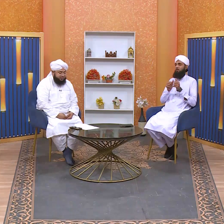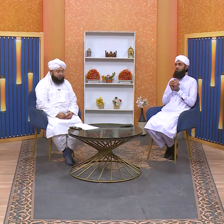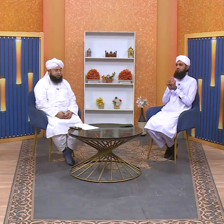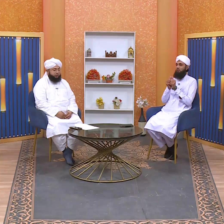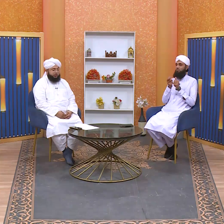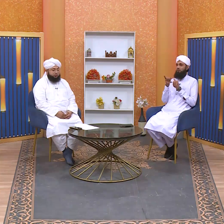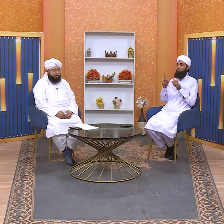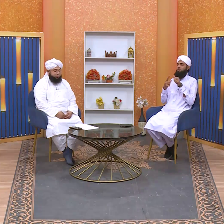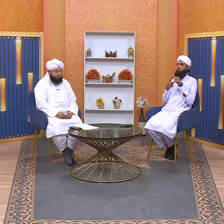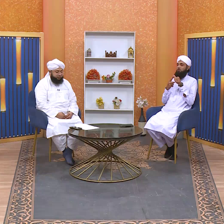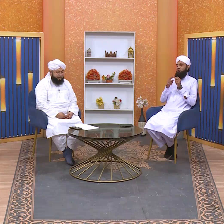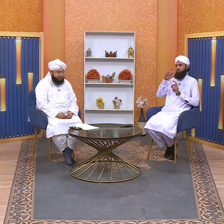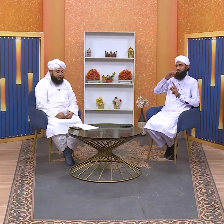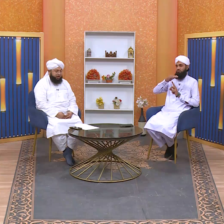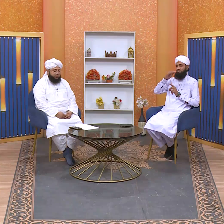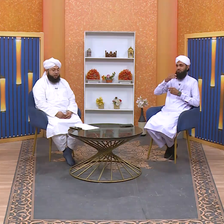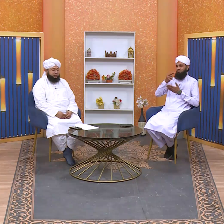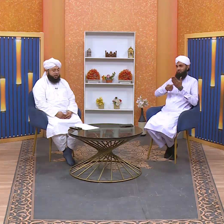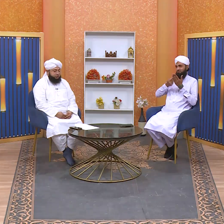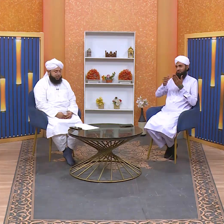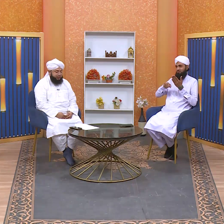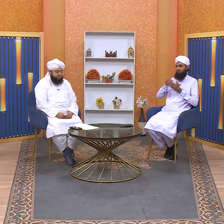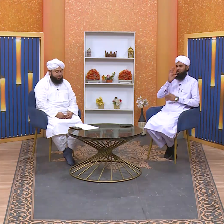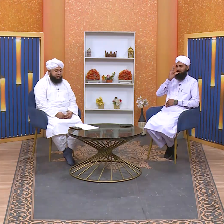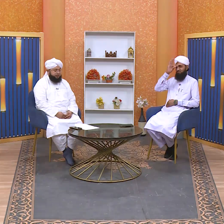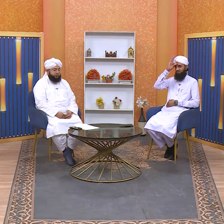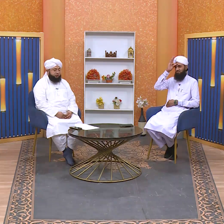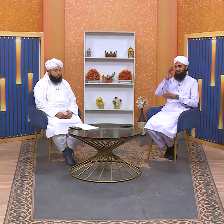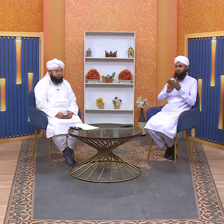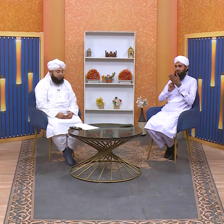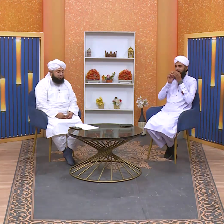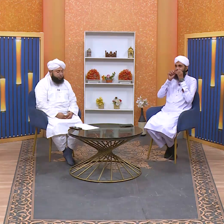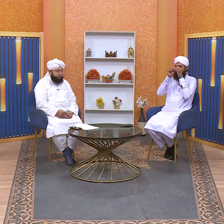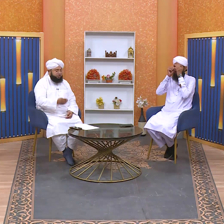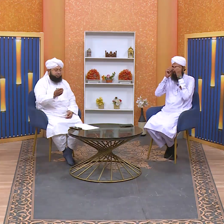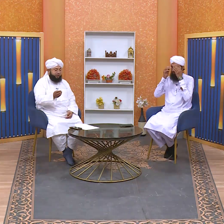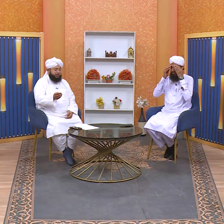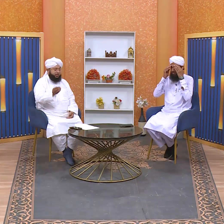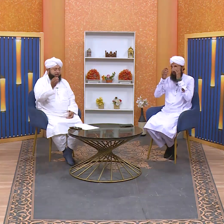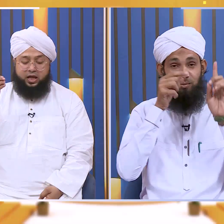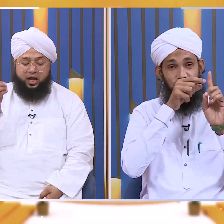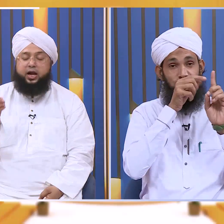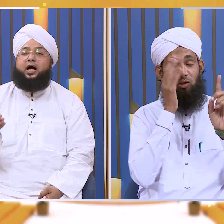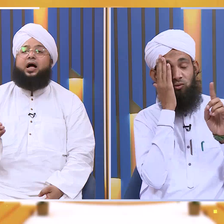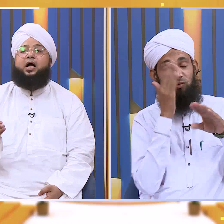رضی اللہ تعالی عنہما فرماتے ہیں کہ تاجدار مدینہ صلی اللہ علیہ وسلم سونے سے پہلے ہر آنکھ